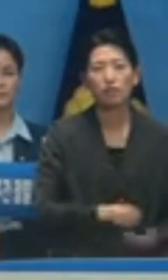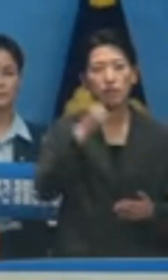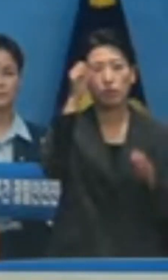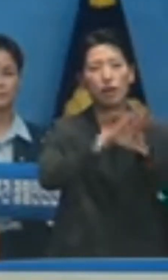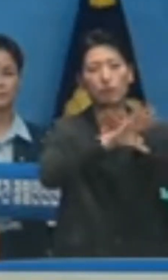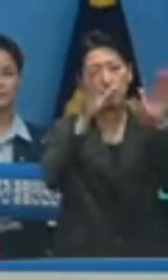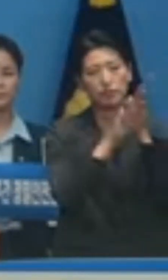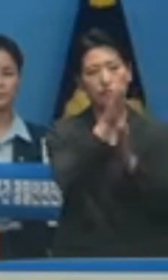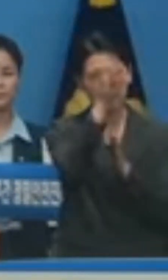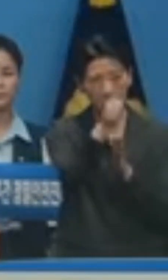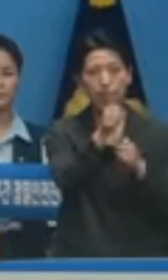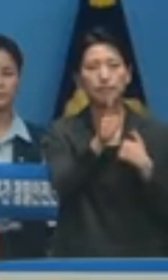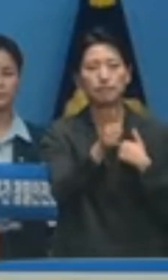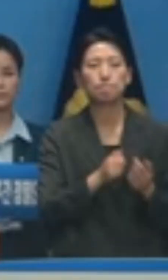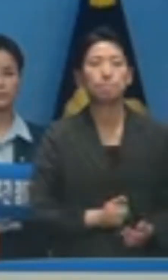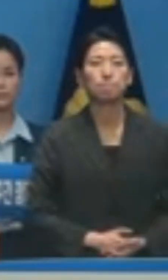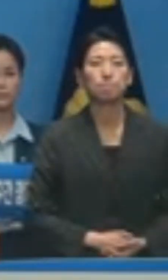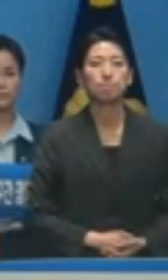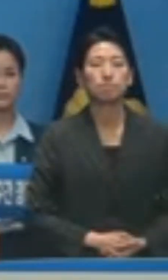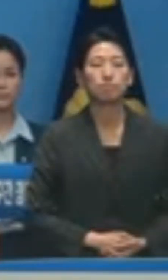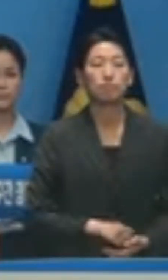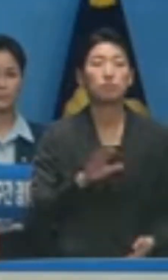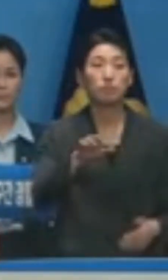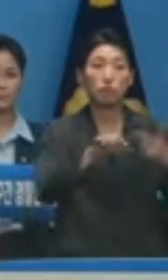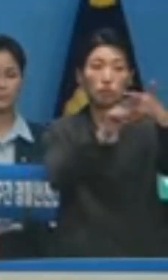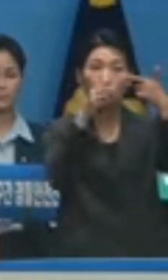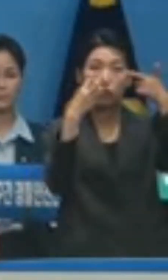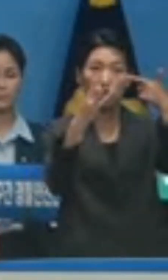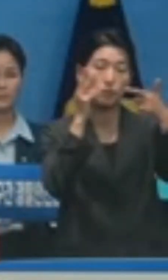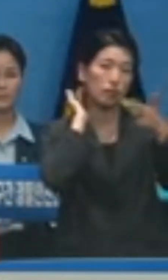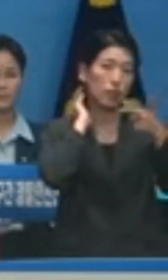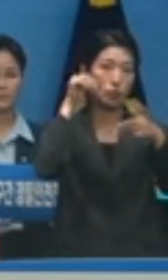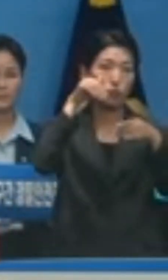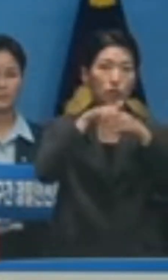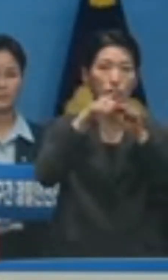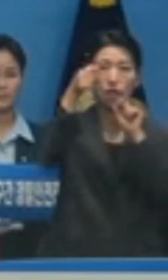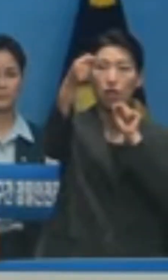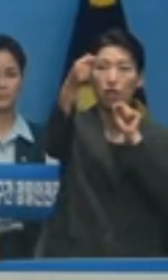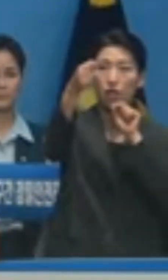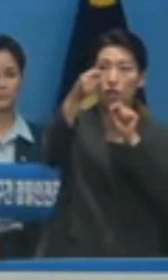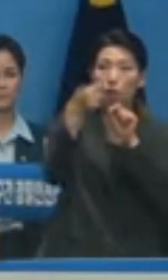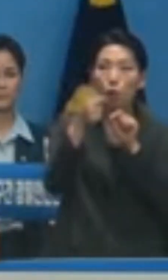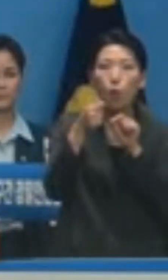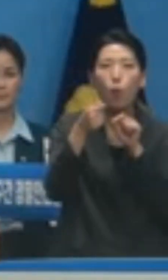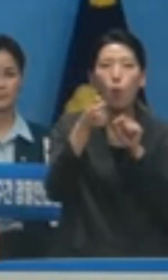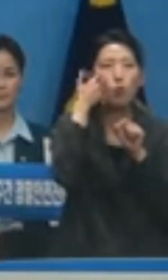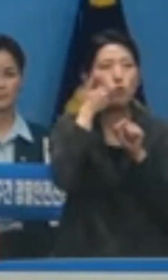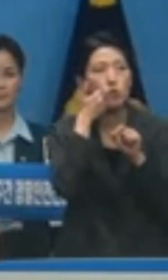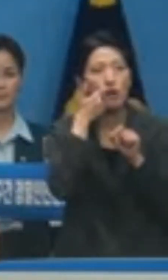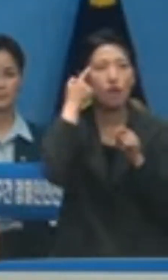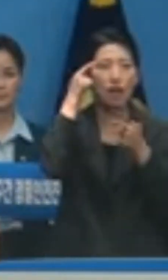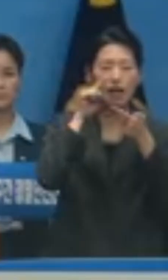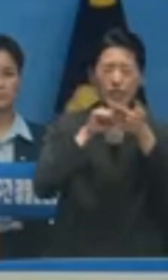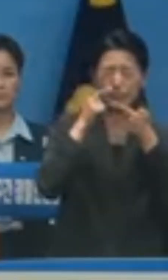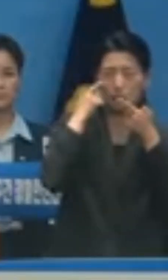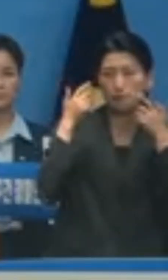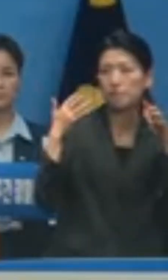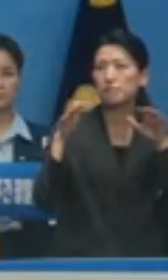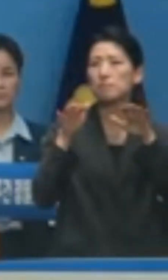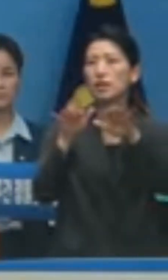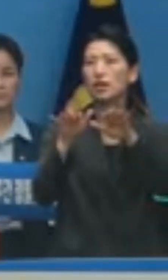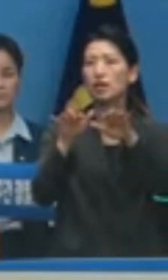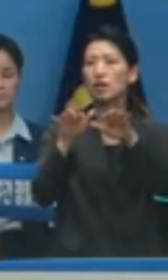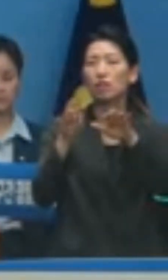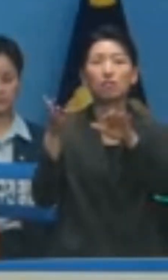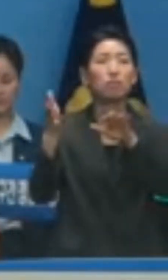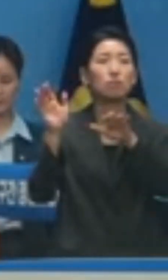대한민국의 미래를 결정할 대통령 선거에 온 국민의 관심과 이목이 집중되어 있습니다. 그러나